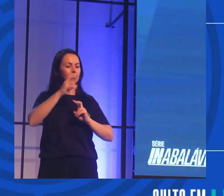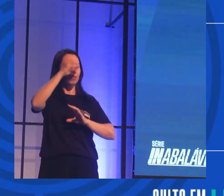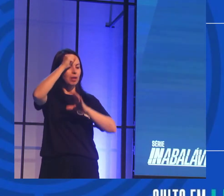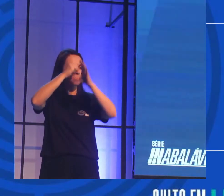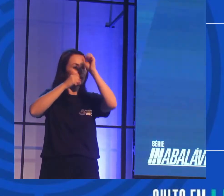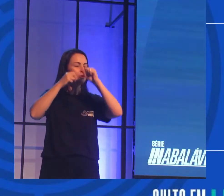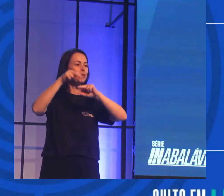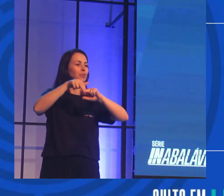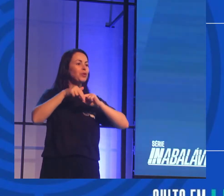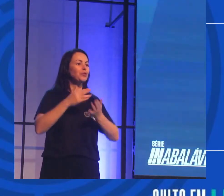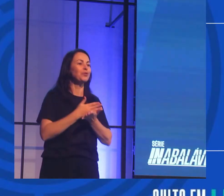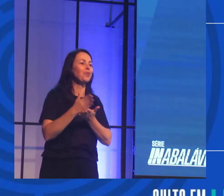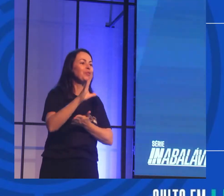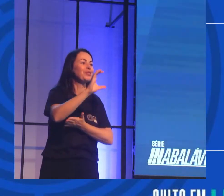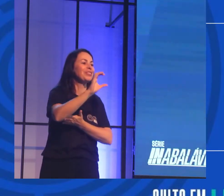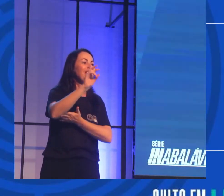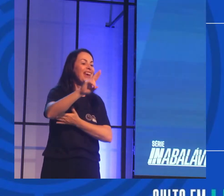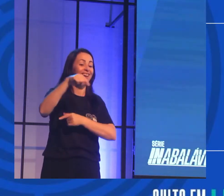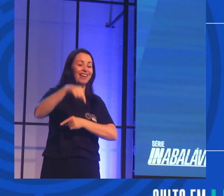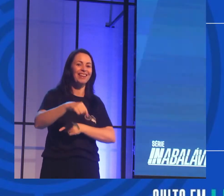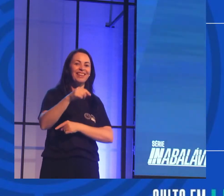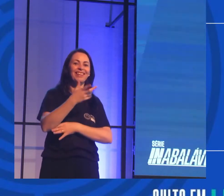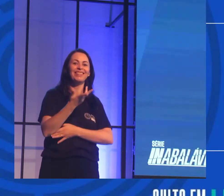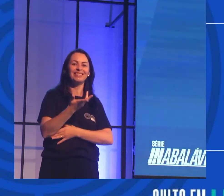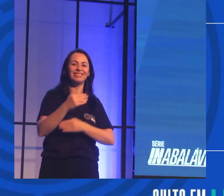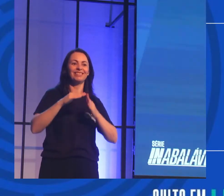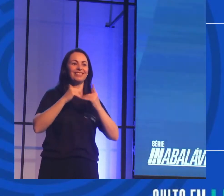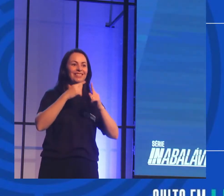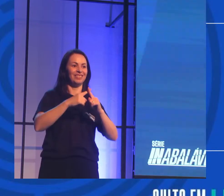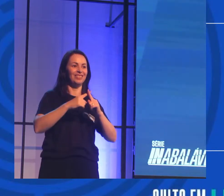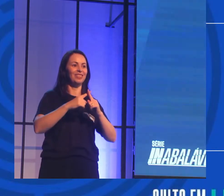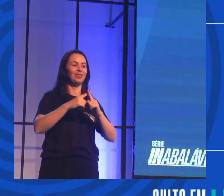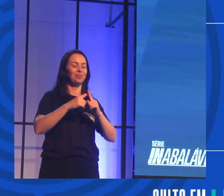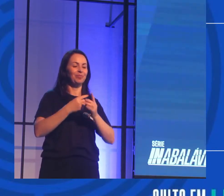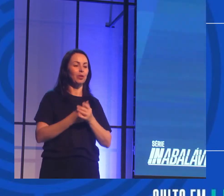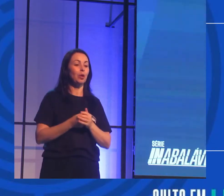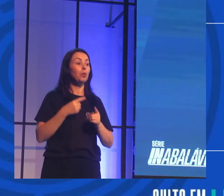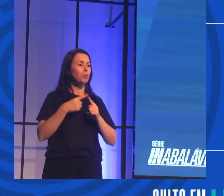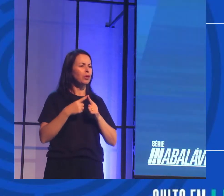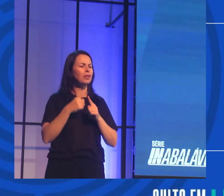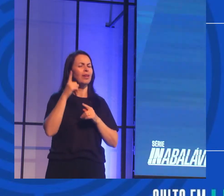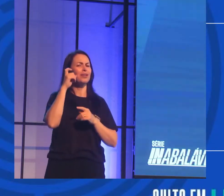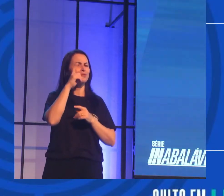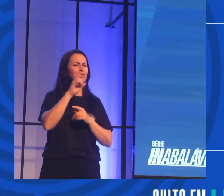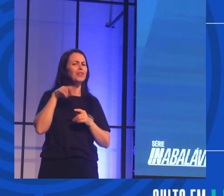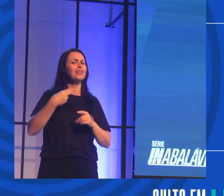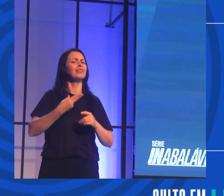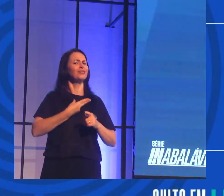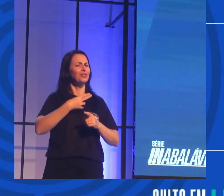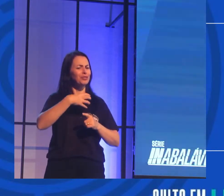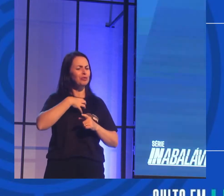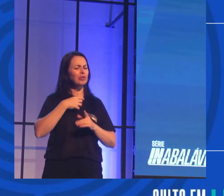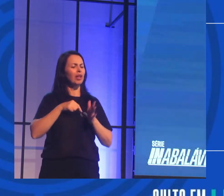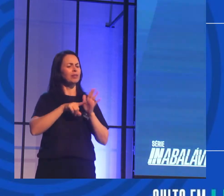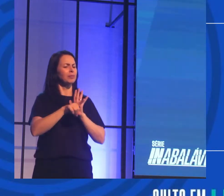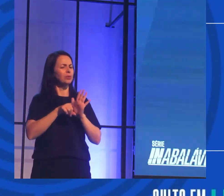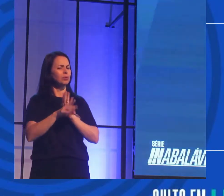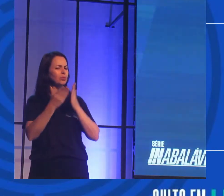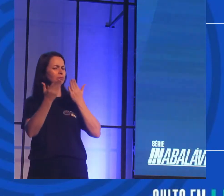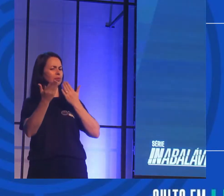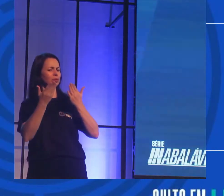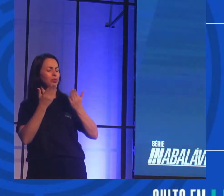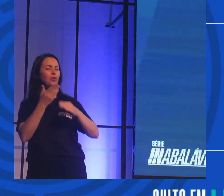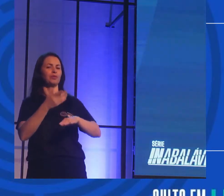abençoado centenas de pessoas aqui na nossa igreja. Mas é difícil, você não confia, você tem muitas perguntas. É do